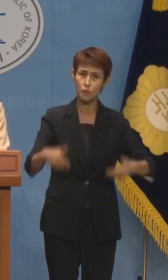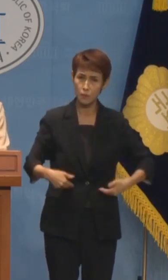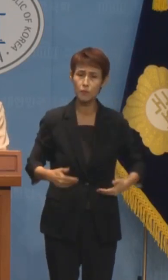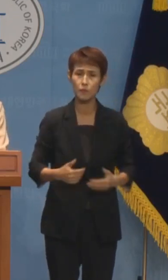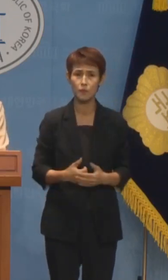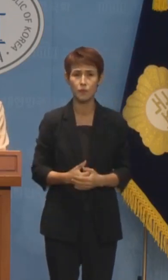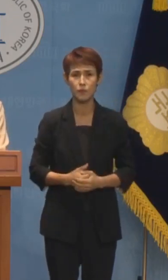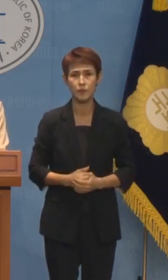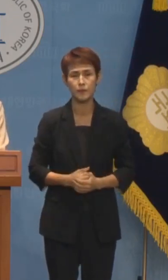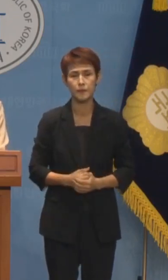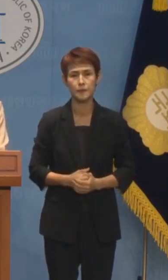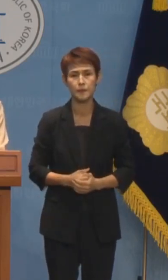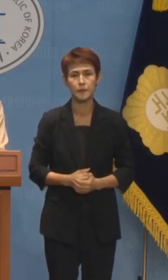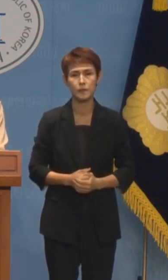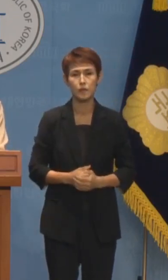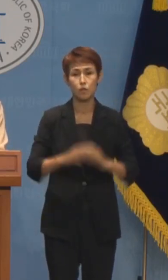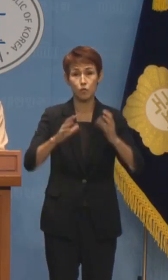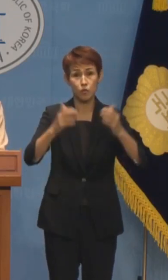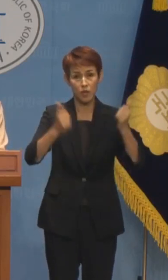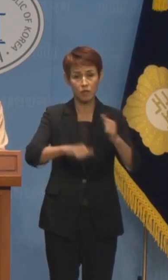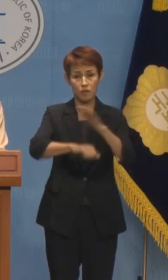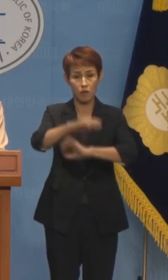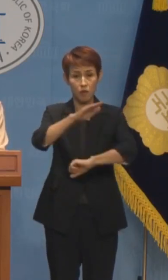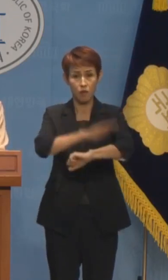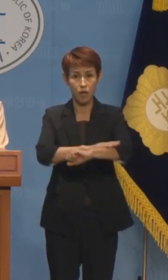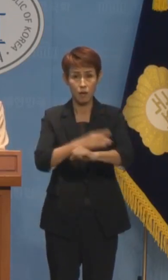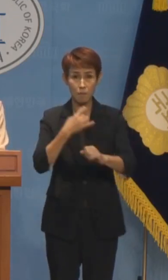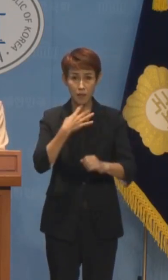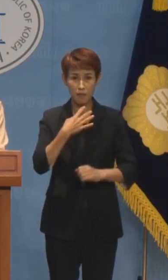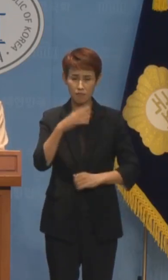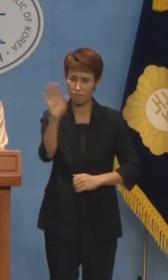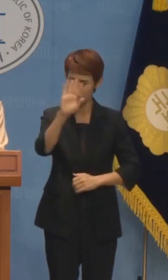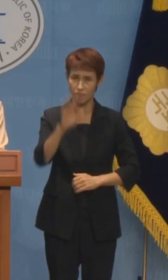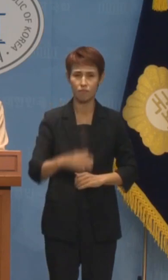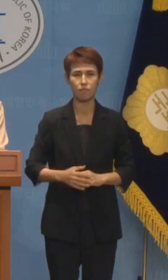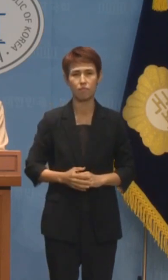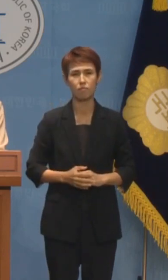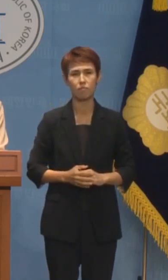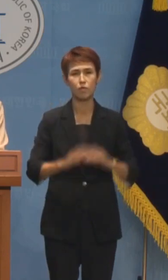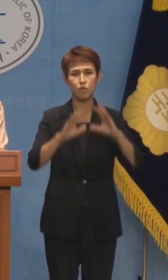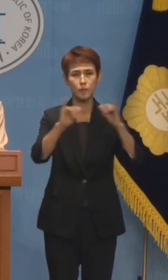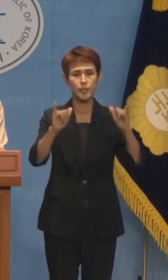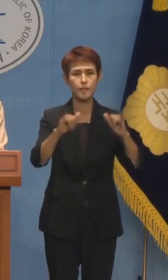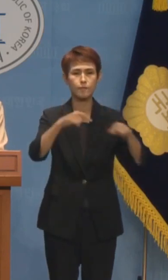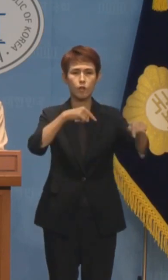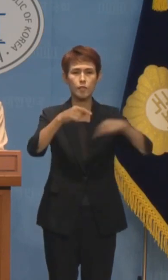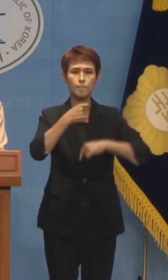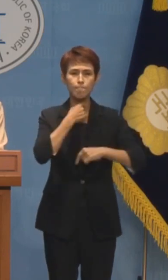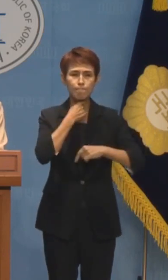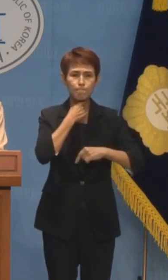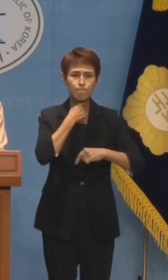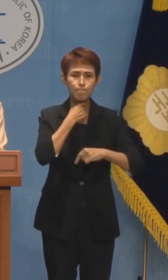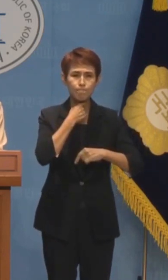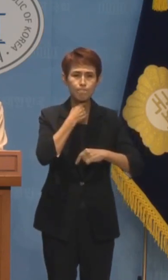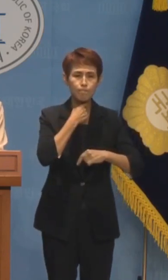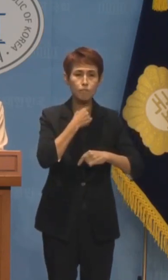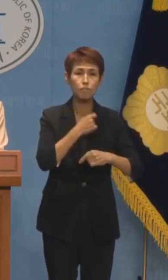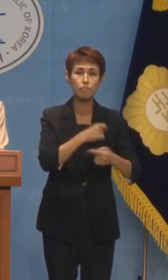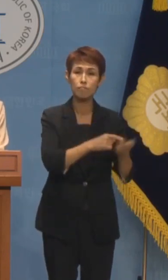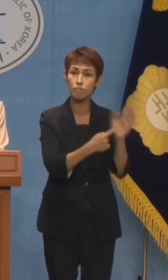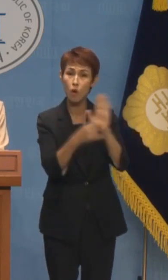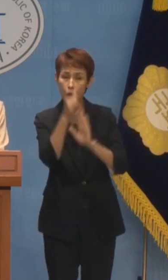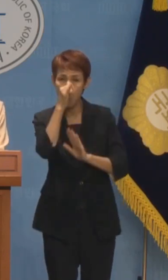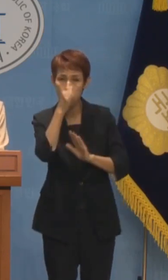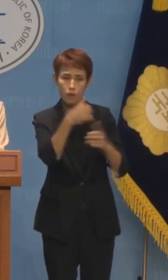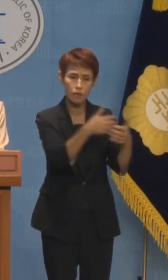같습니다 국회는 여야만 있는게 아니죠 양한 정치적 목소리를 대변하는 다양한 소수정당이